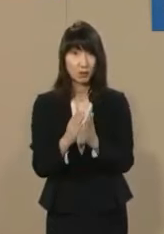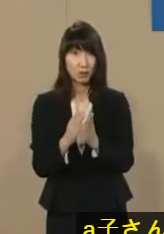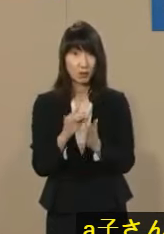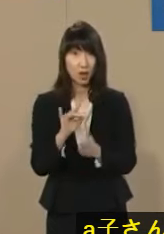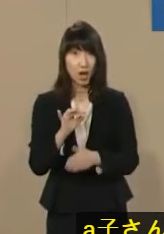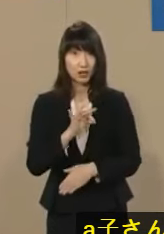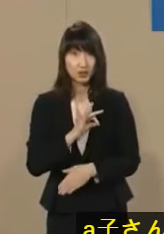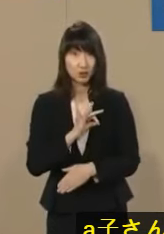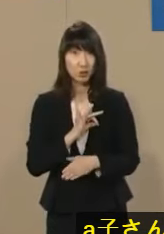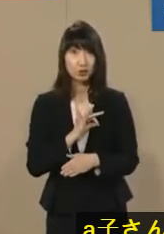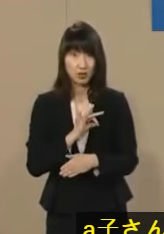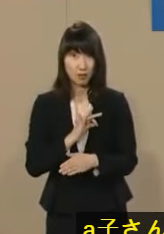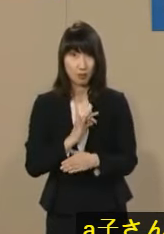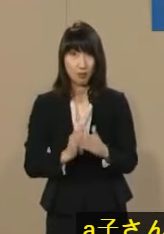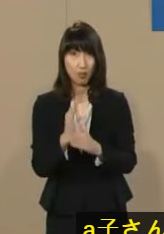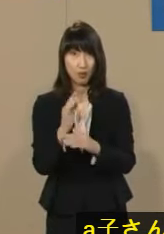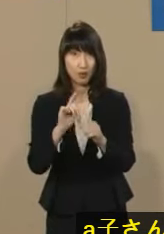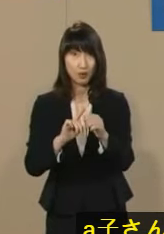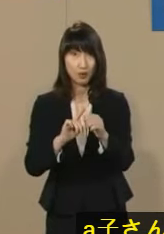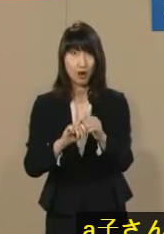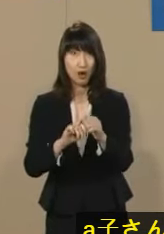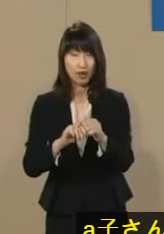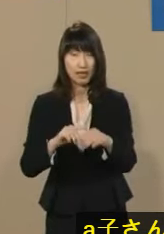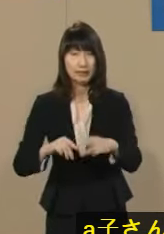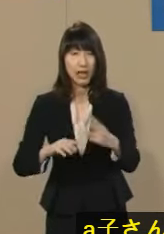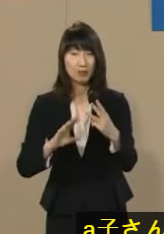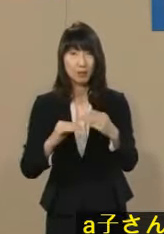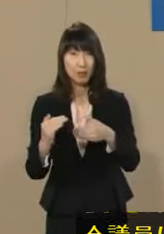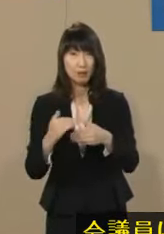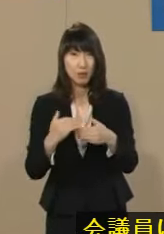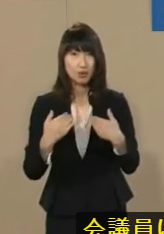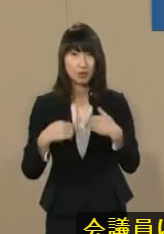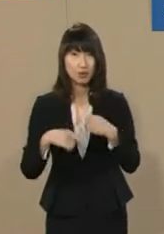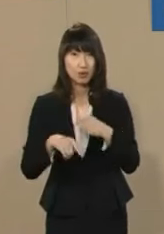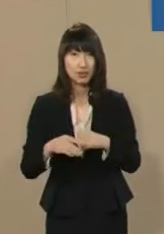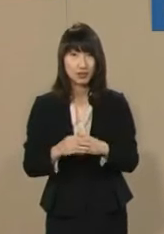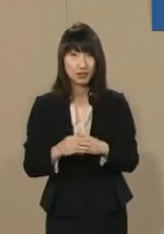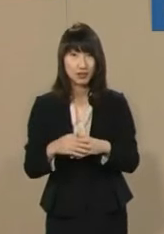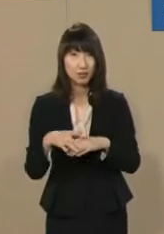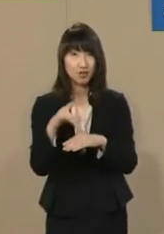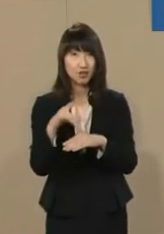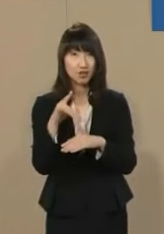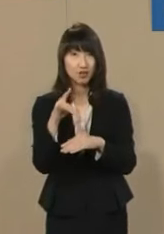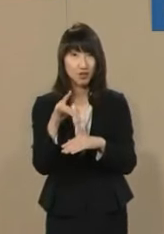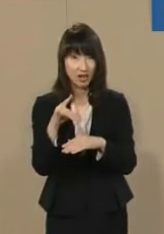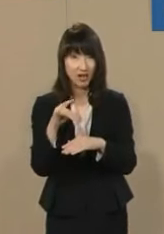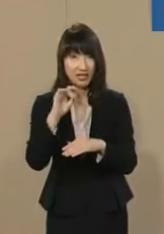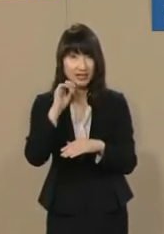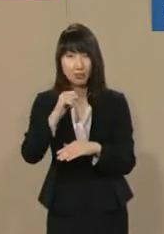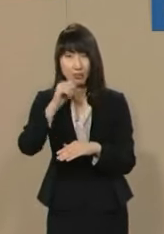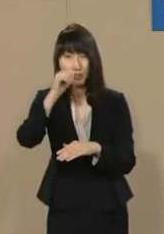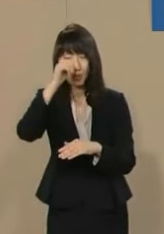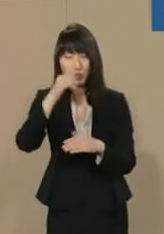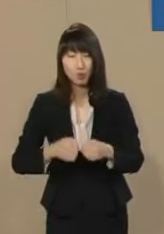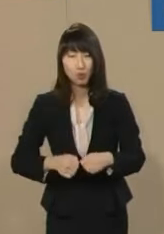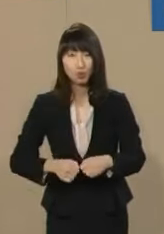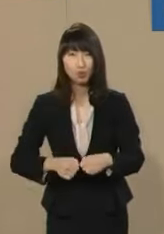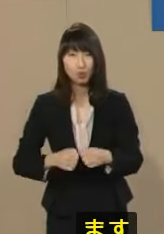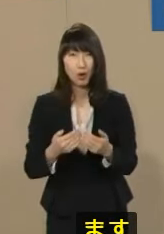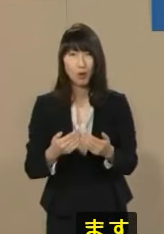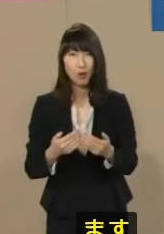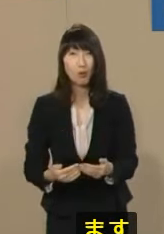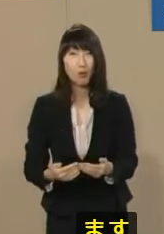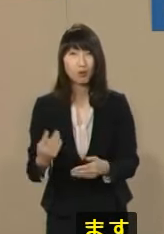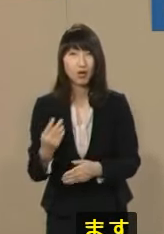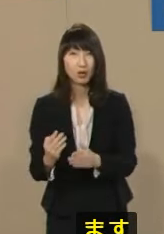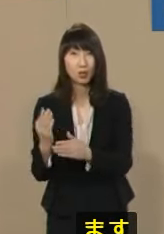員として国会に戻るには300万票必要になります。まずは難病と重度障害を持つお二人が当選